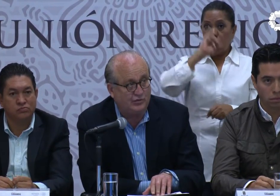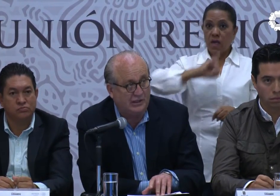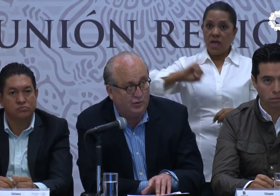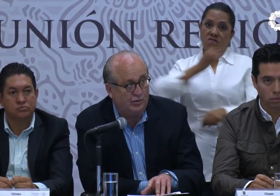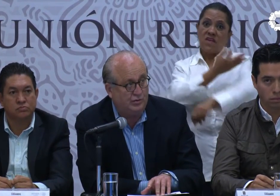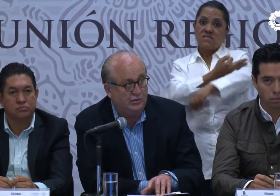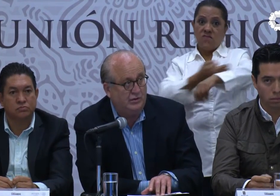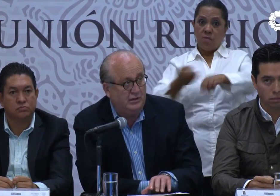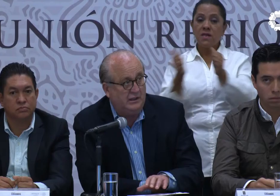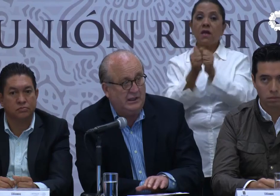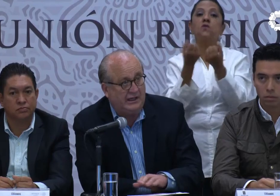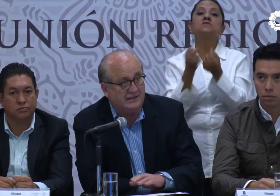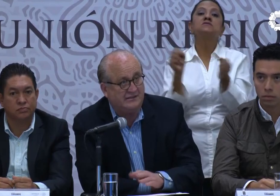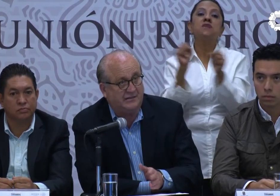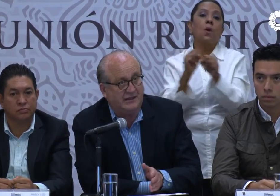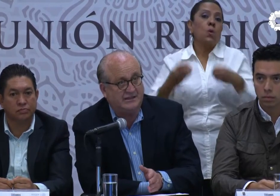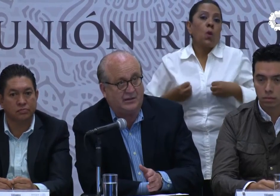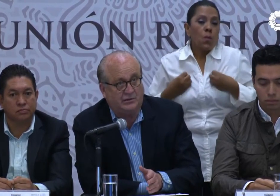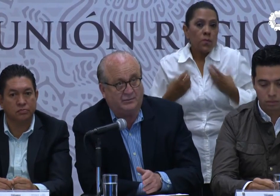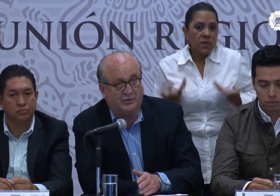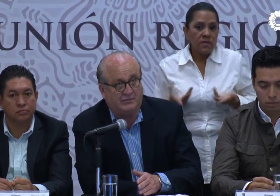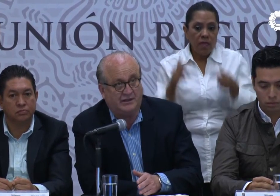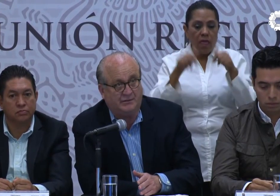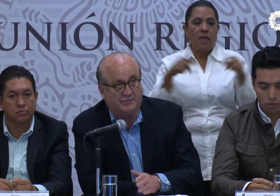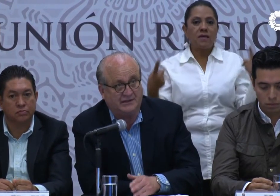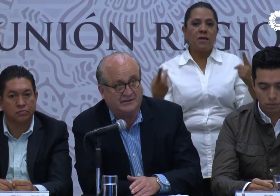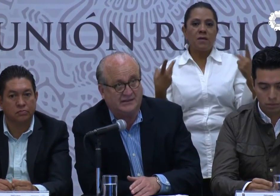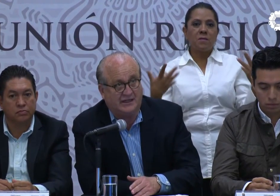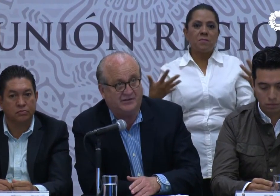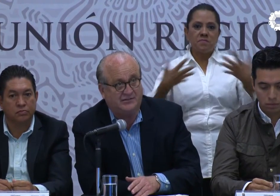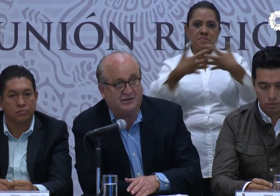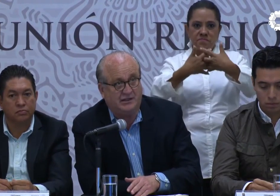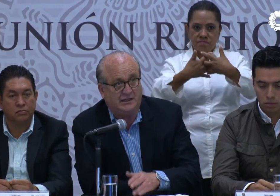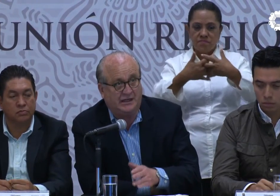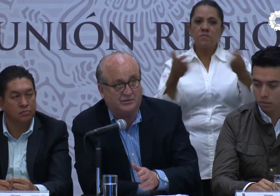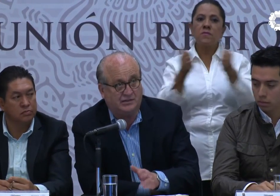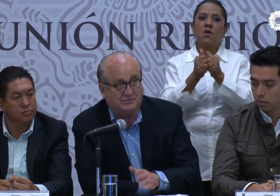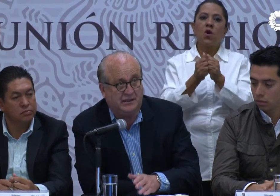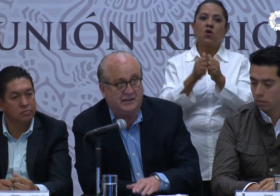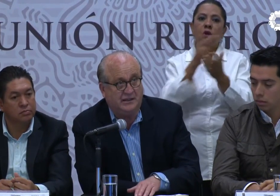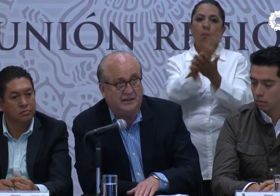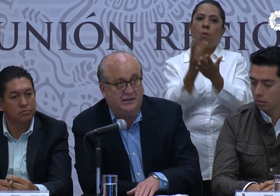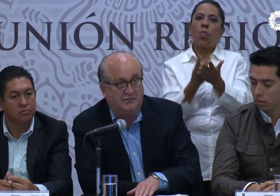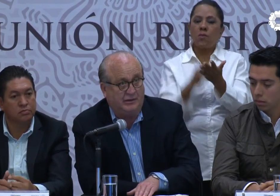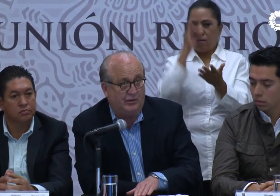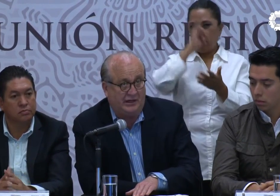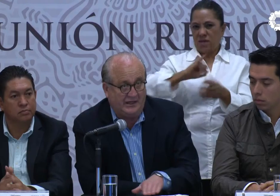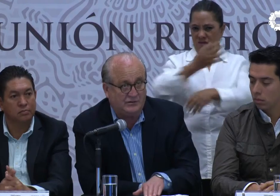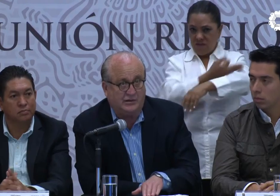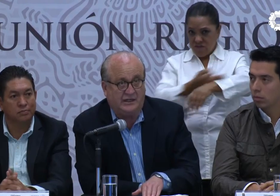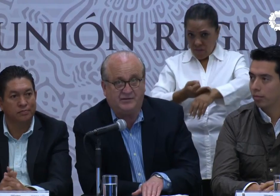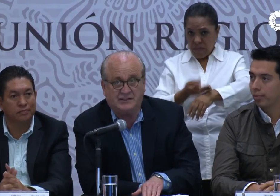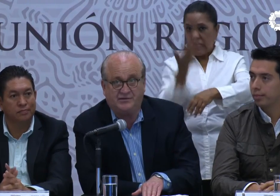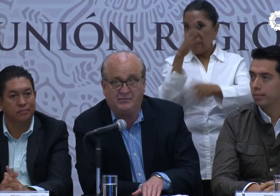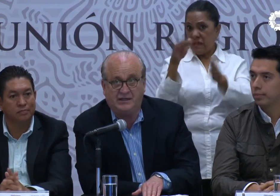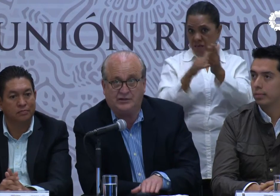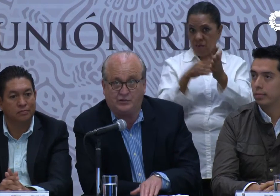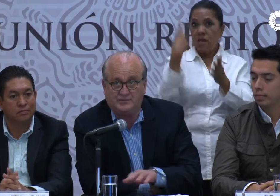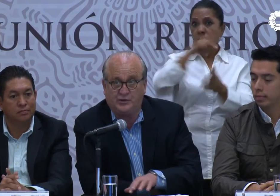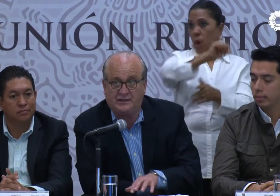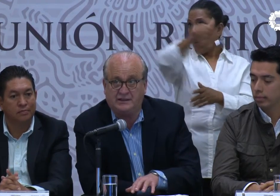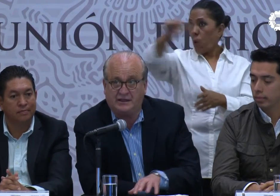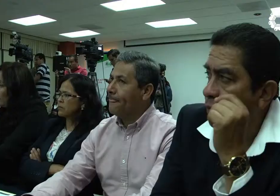familia con seguro. Aquí se atraviesa con el programa de empresas de jefas de familia, que son 10,000, pero el resto de jefas de